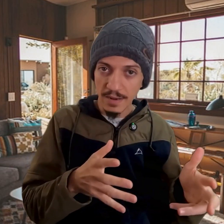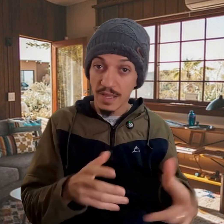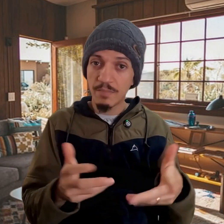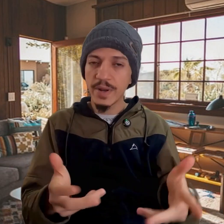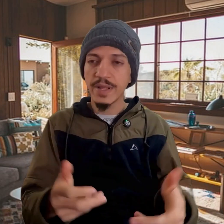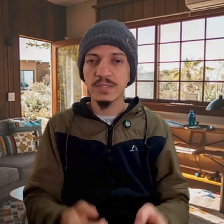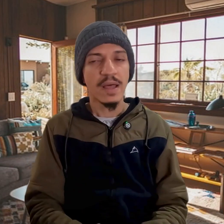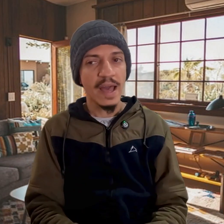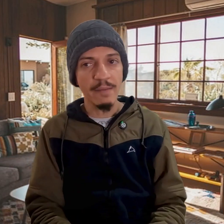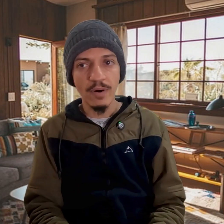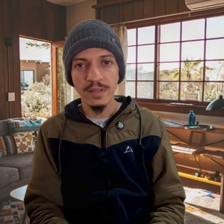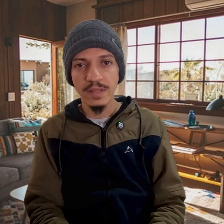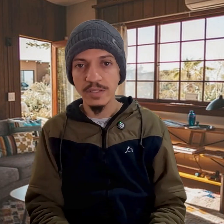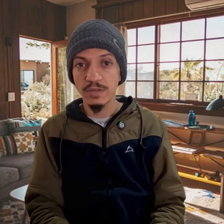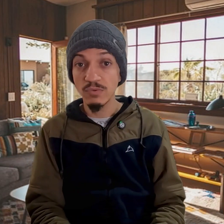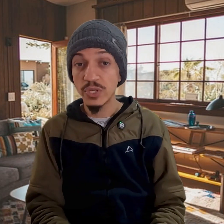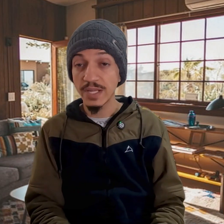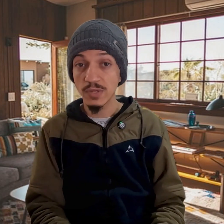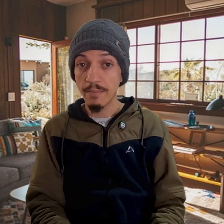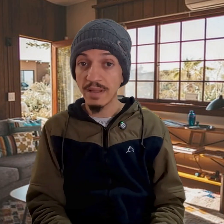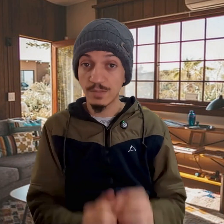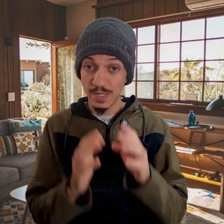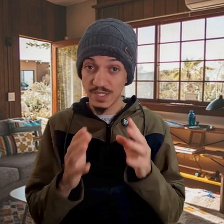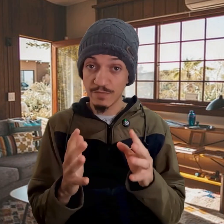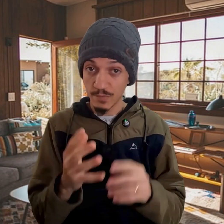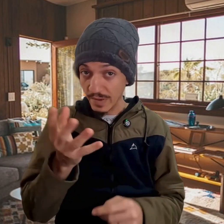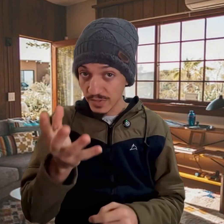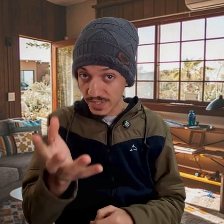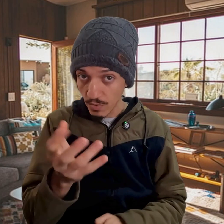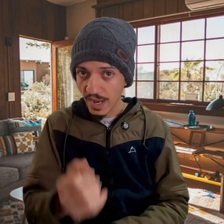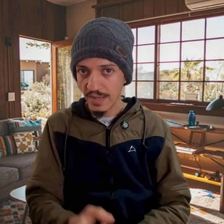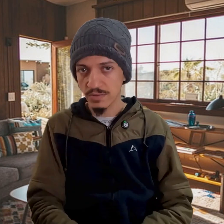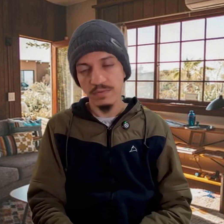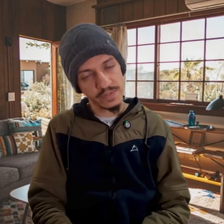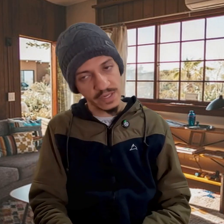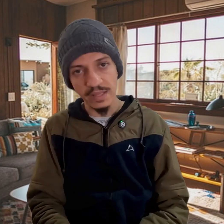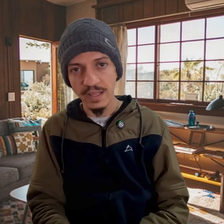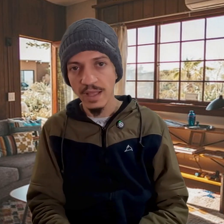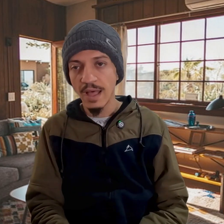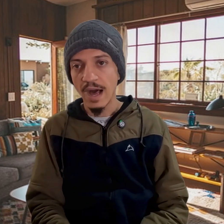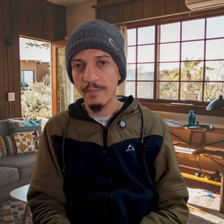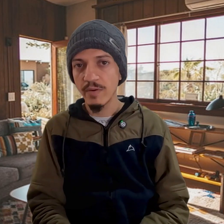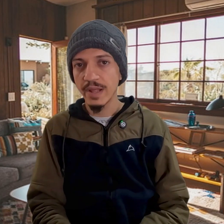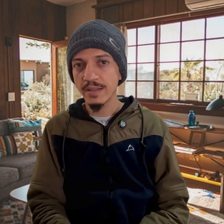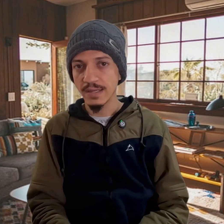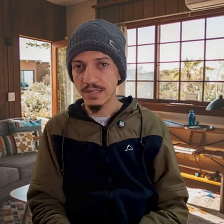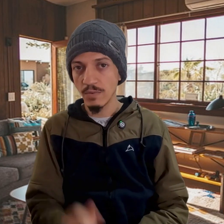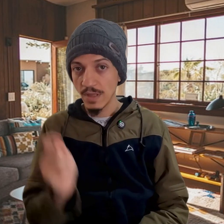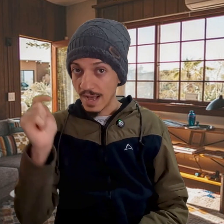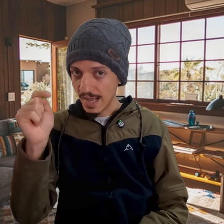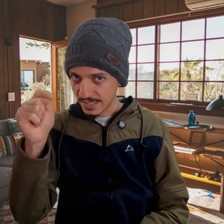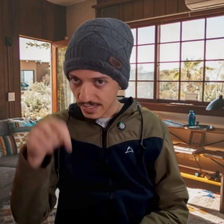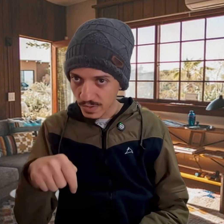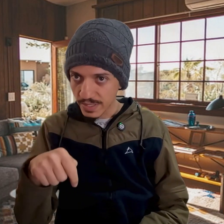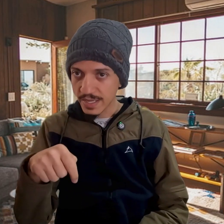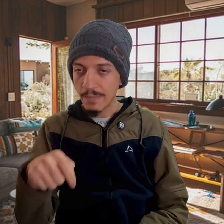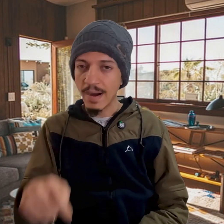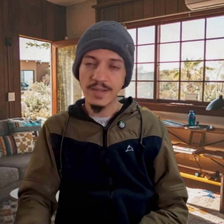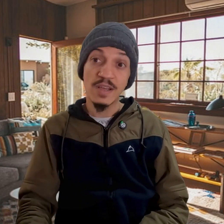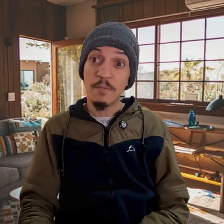por isso é importante um direcionamento específico para o seu caso. Se você quer ter a minha orientação, acesse o link aqui abaixo, preenche